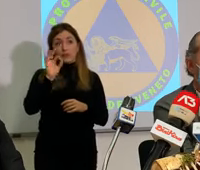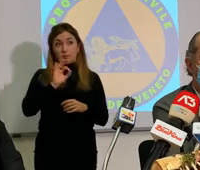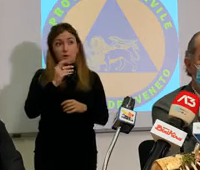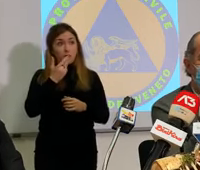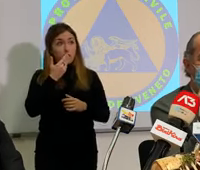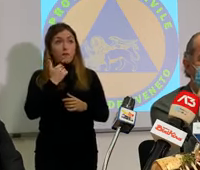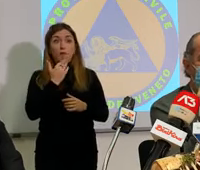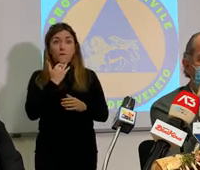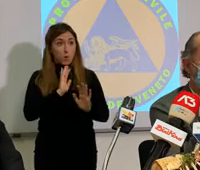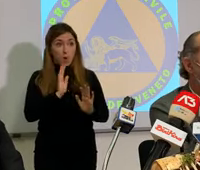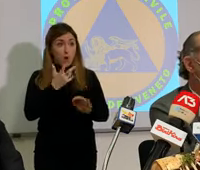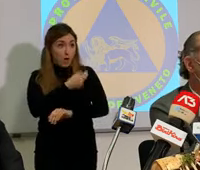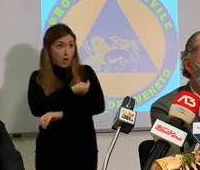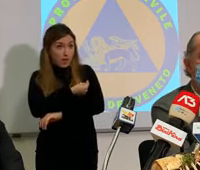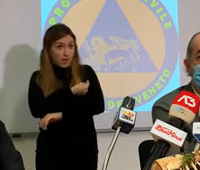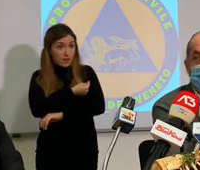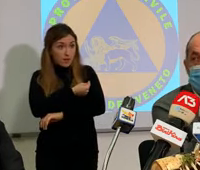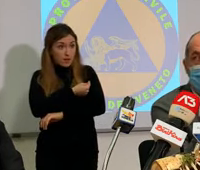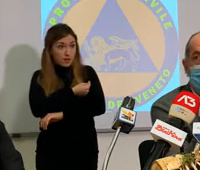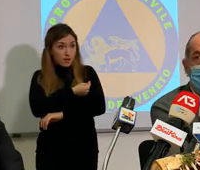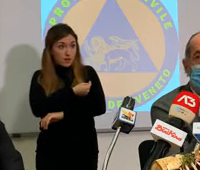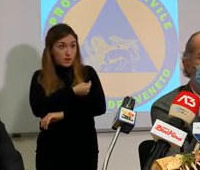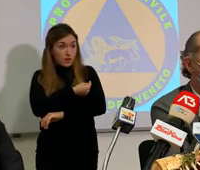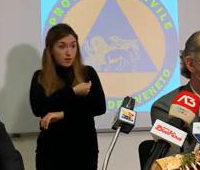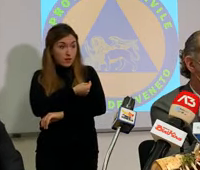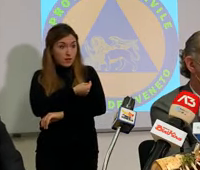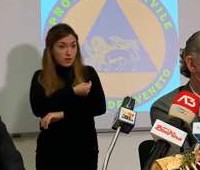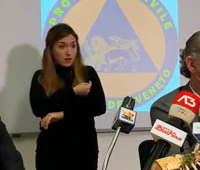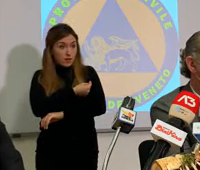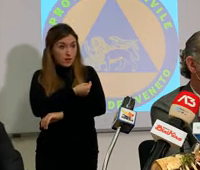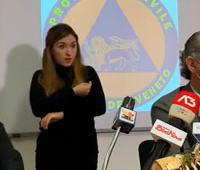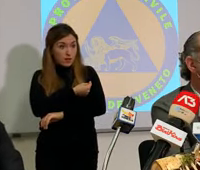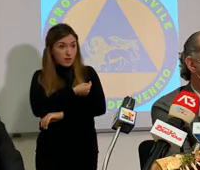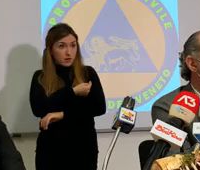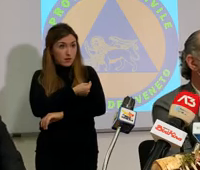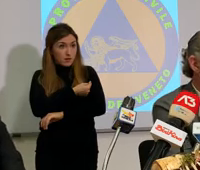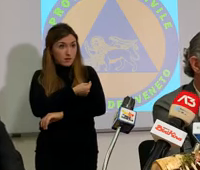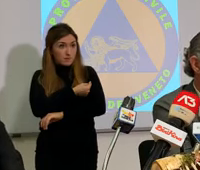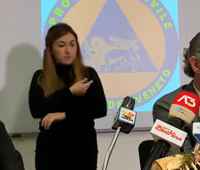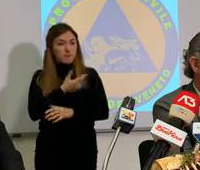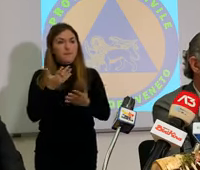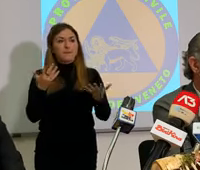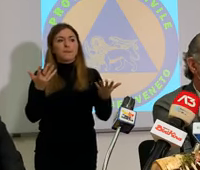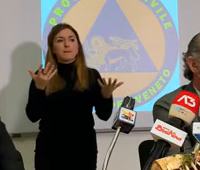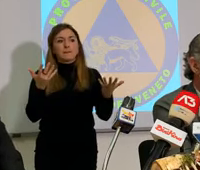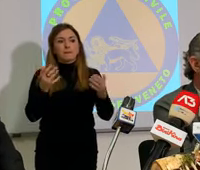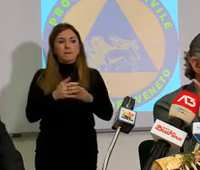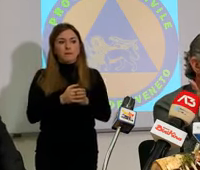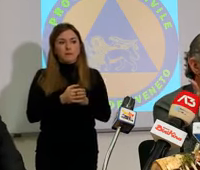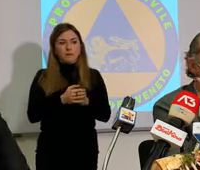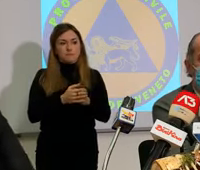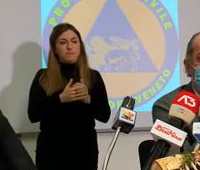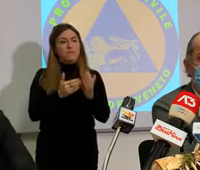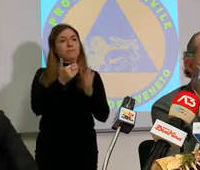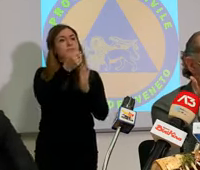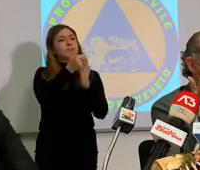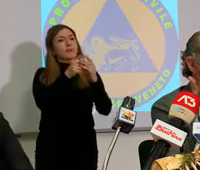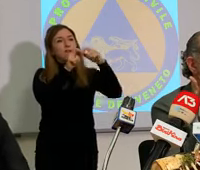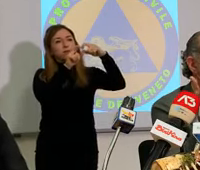vaccinarsi consegna del bugiardino ci viene inviato oggi ma in inglese quindi lo diffonderemo in inglese